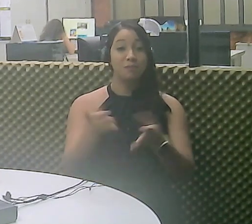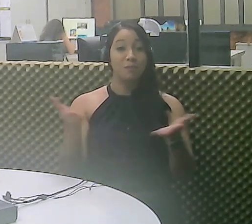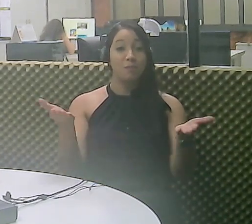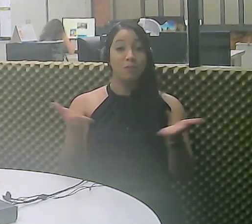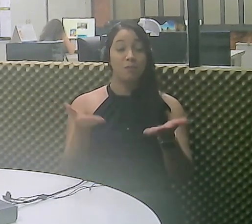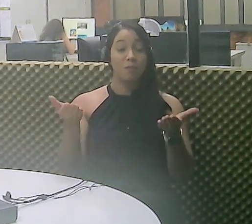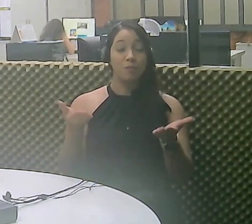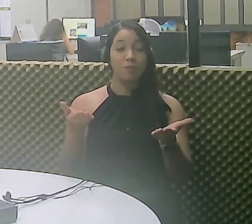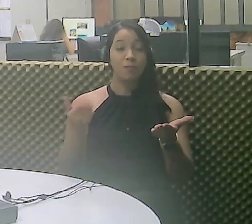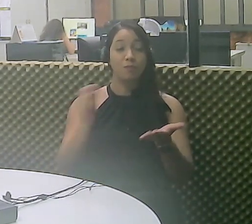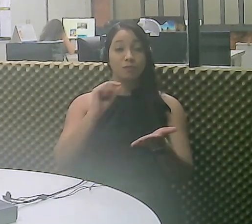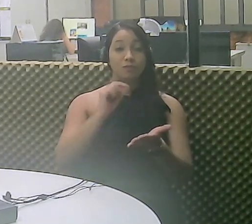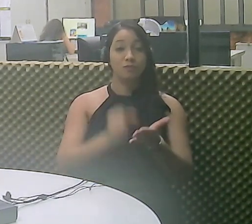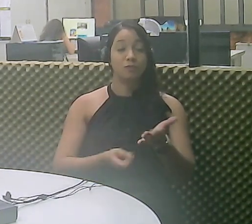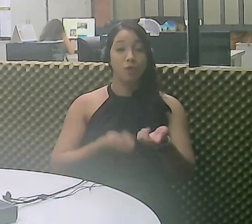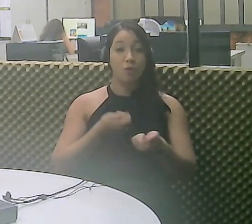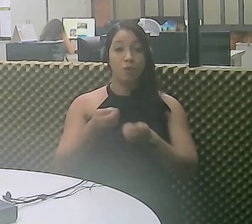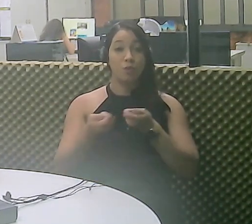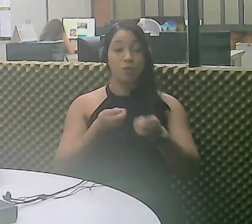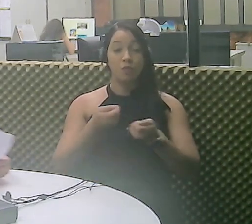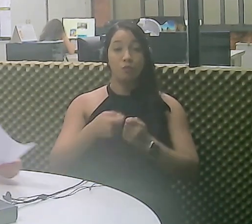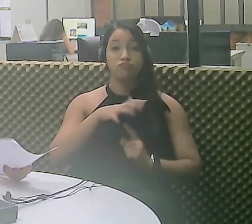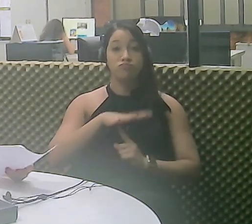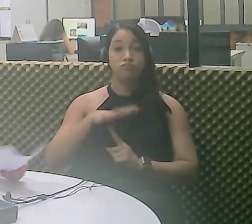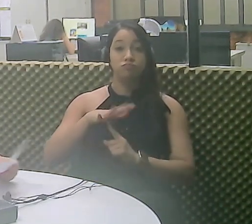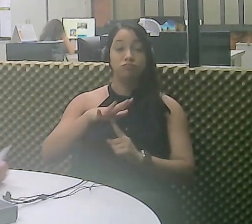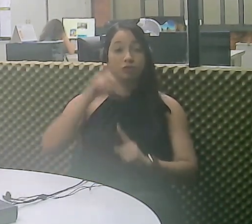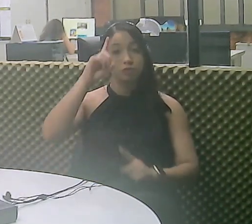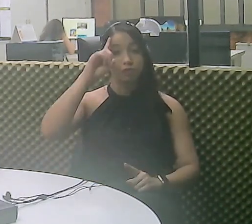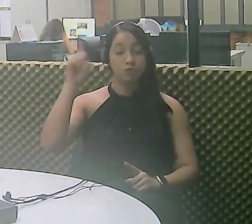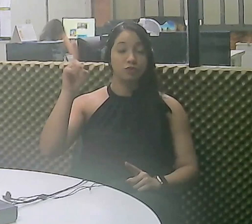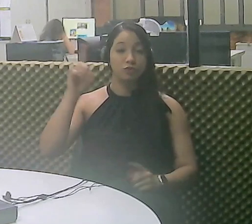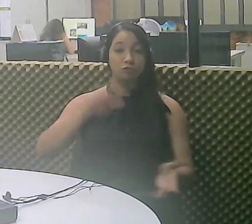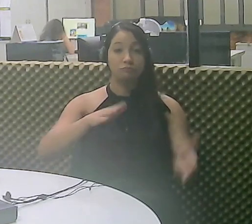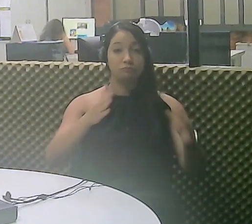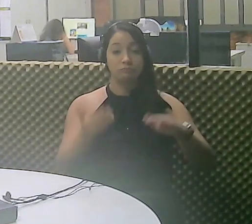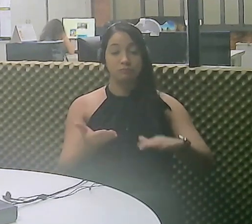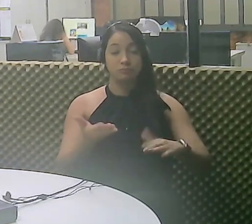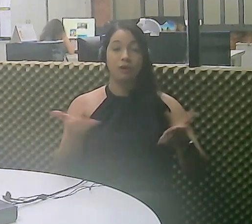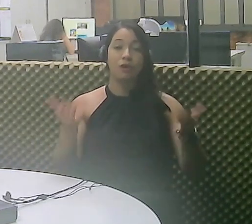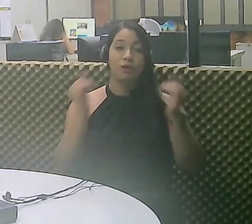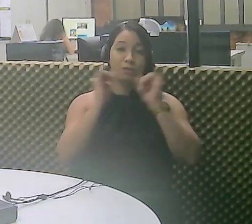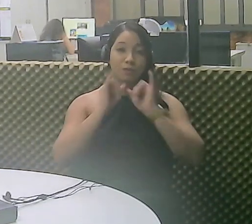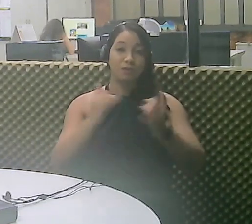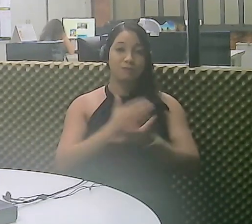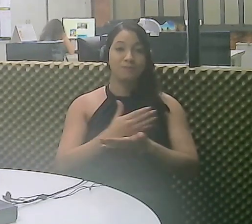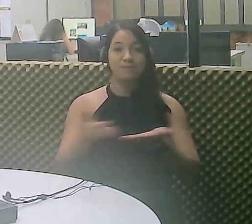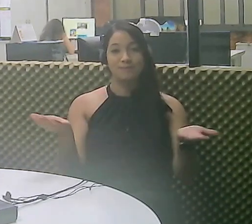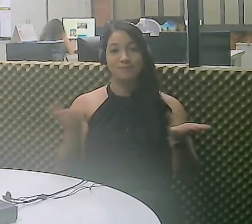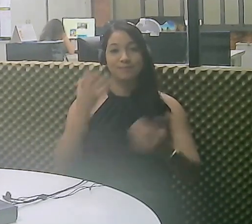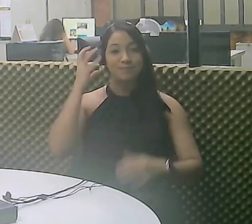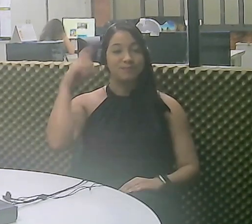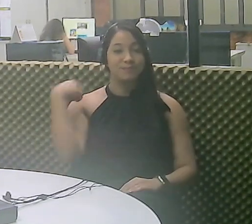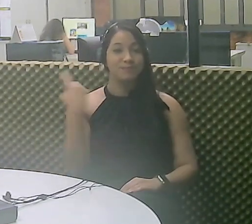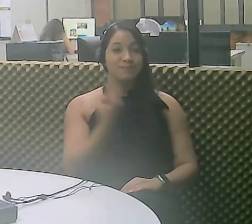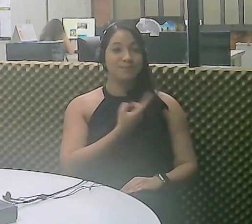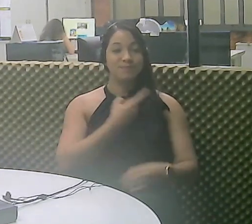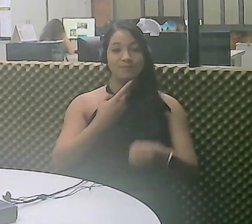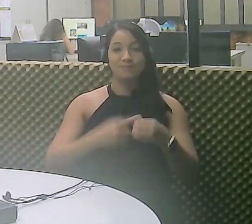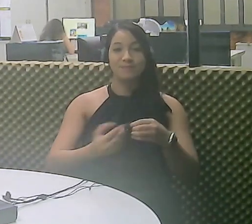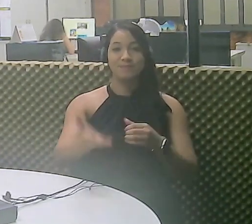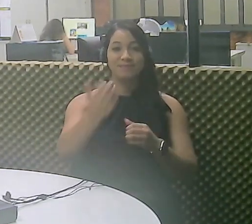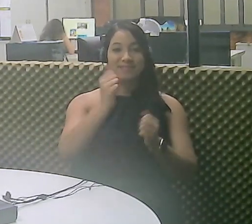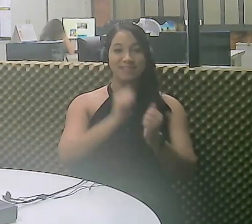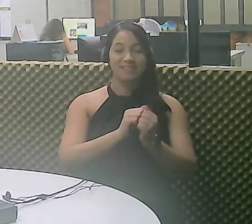prazo de inscrições para comércio ambulante no dia de finados. Essas e outras notícias a partir de agora na rádio Nossa